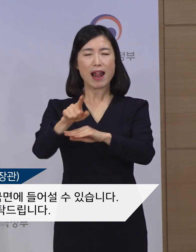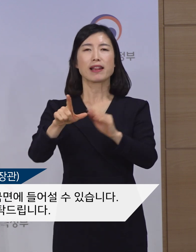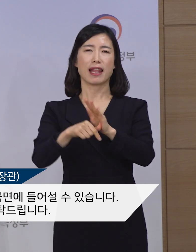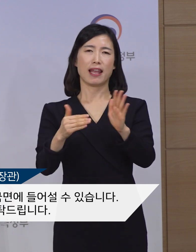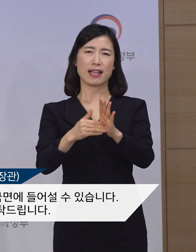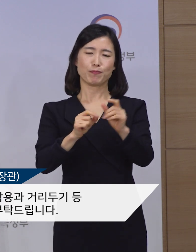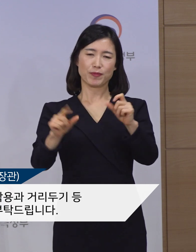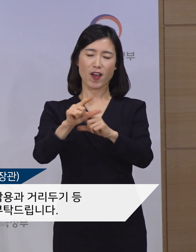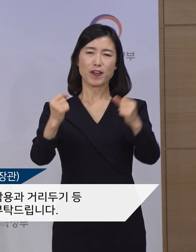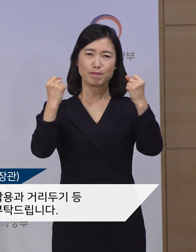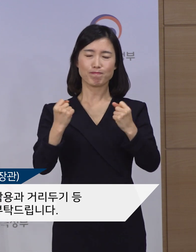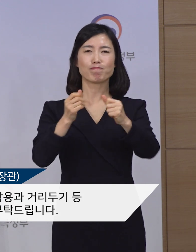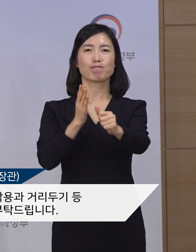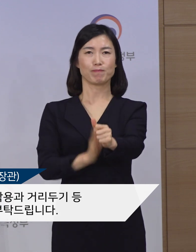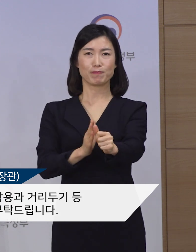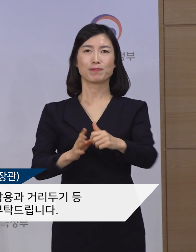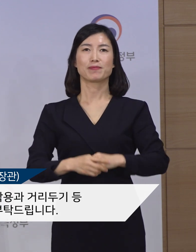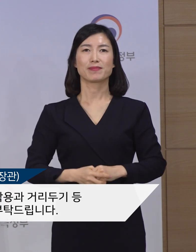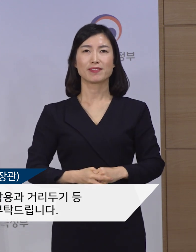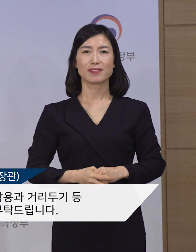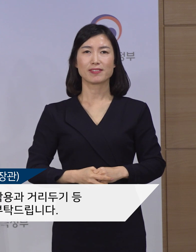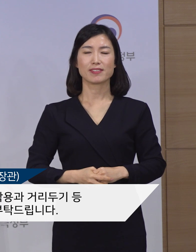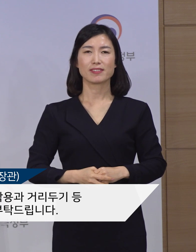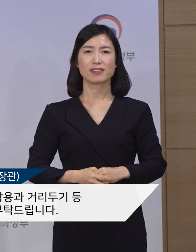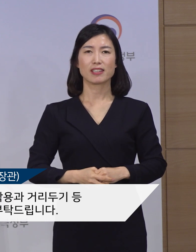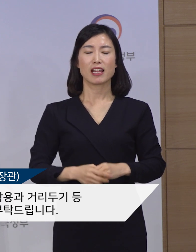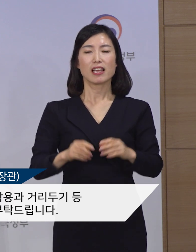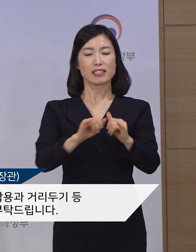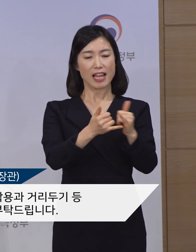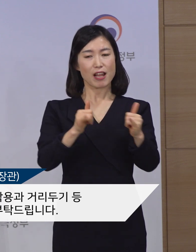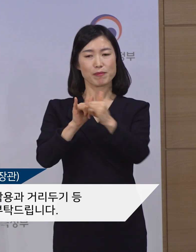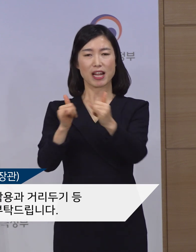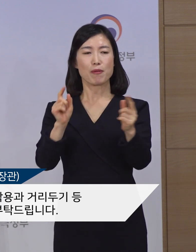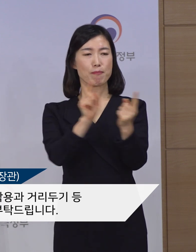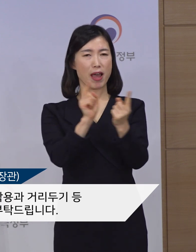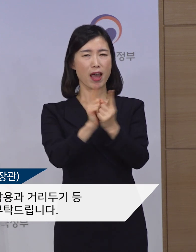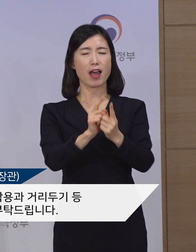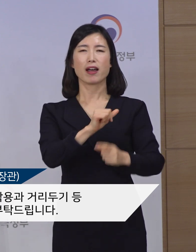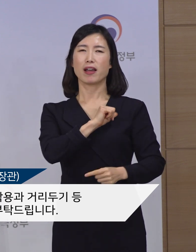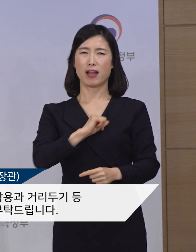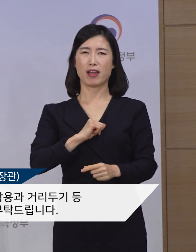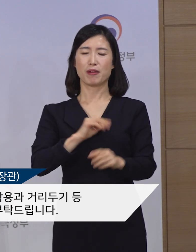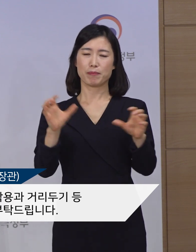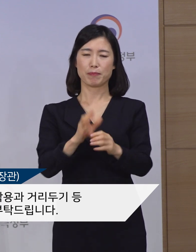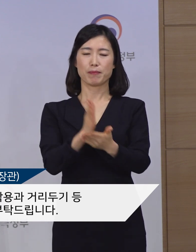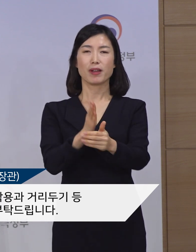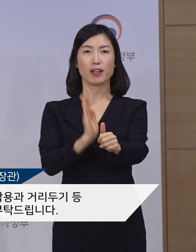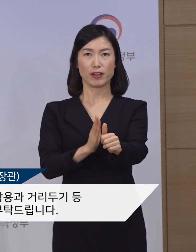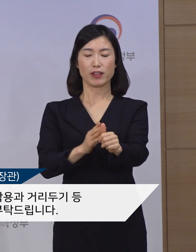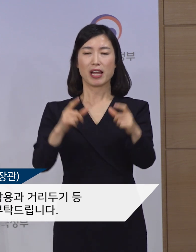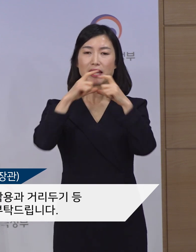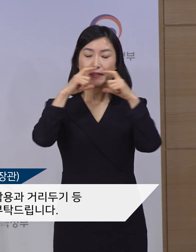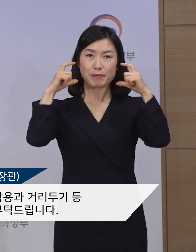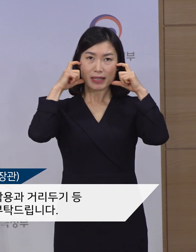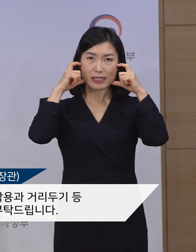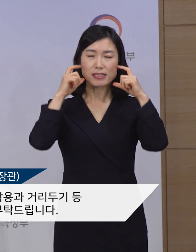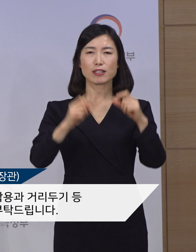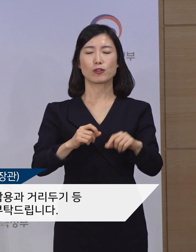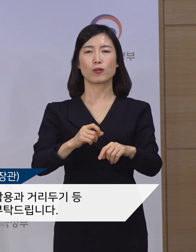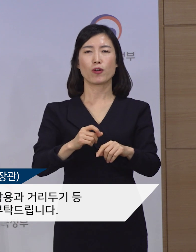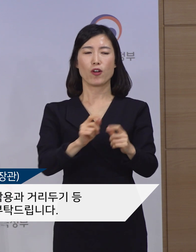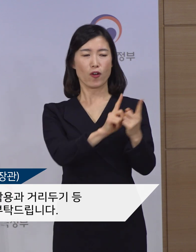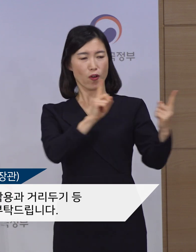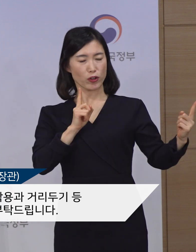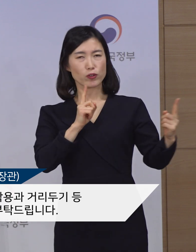내어주시기를 부탁드립니다. 사람들과의 모임과 약속은 참아주시고 마스크 착용과 거리 두기 등 생활 속에서